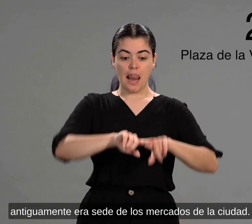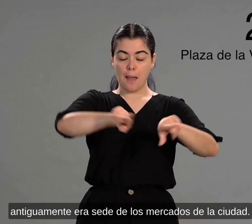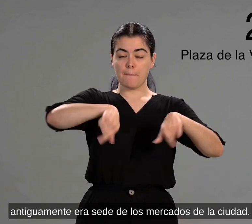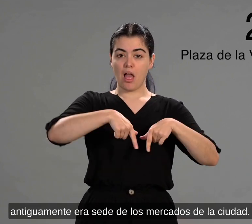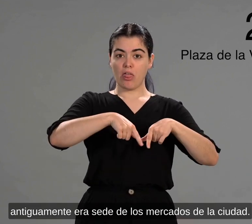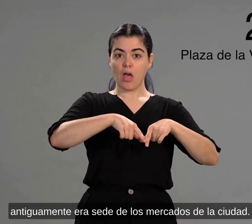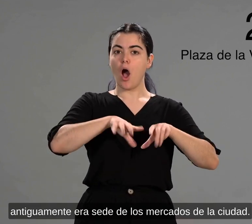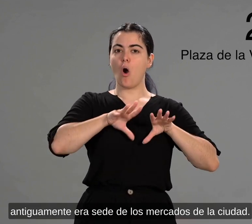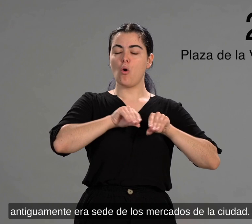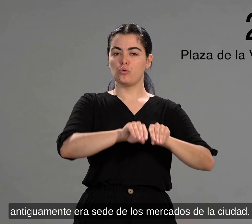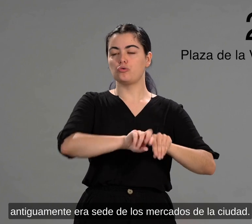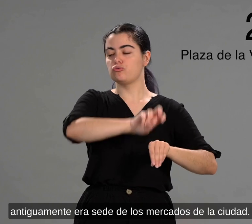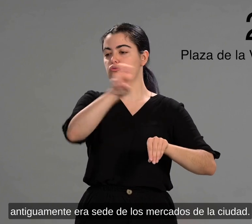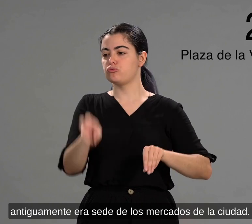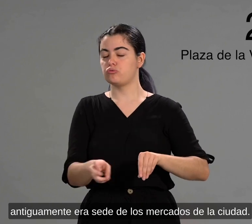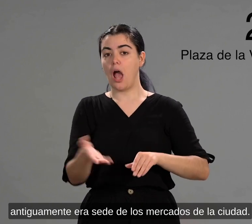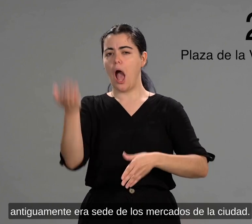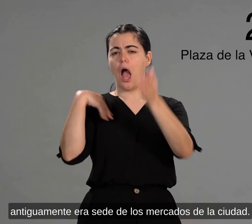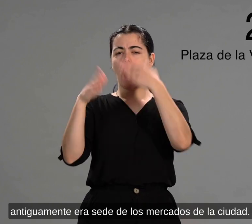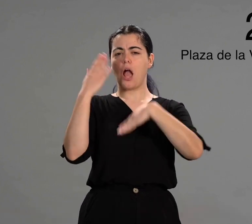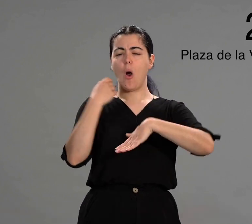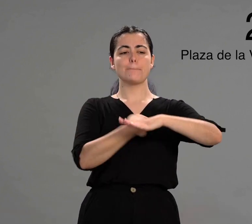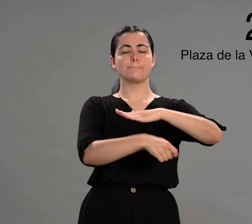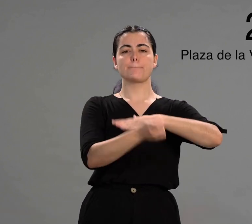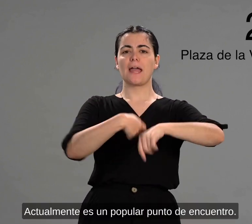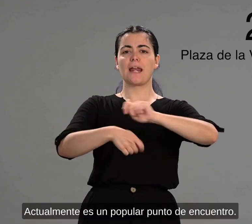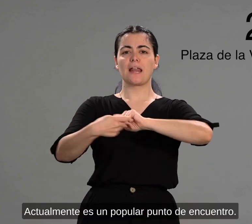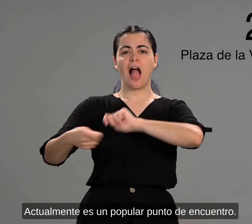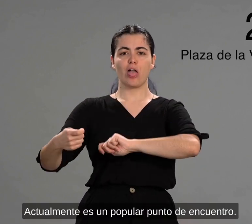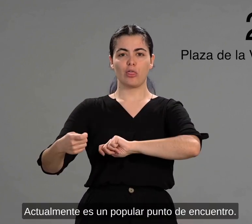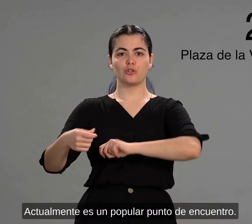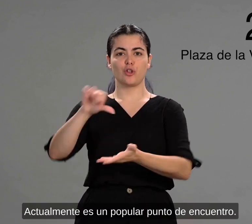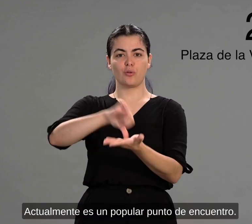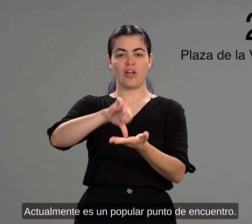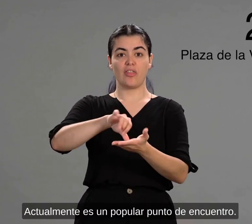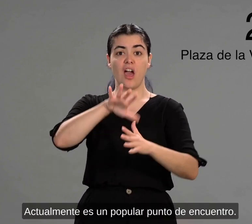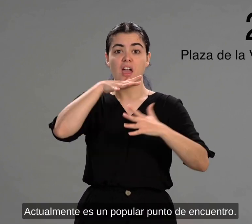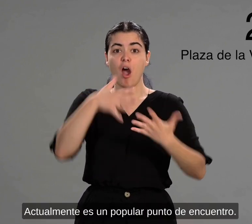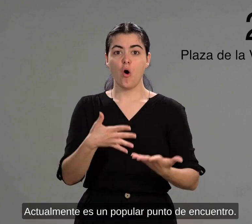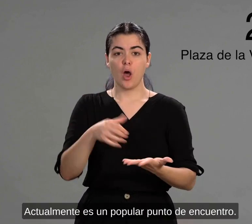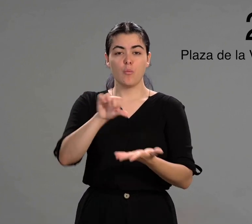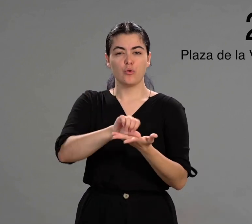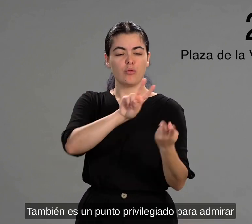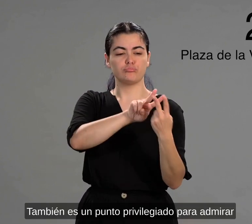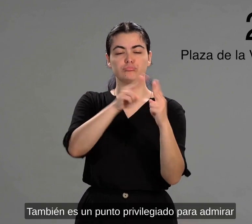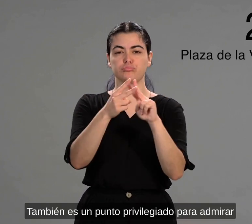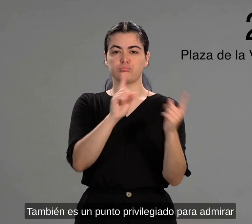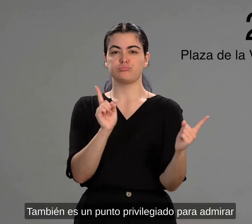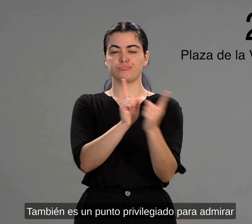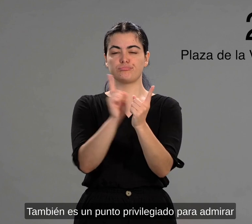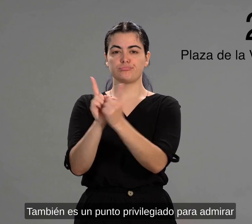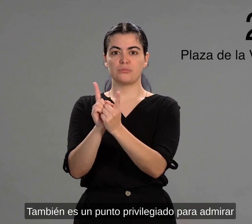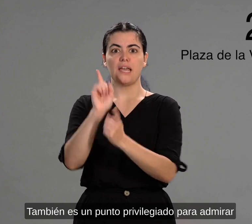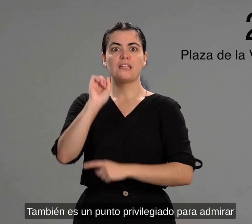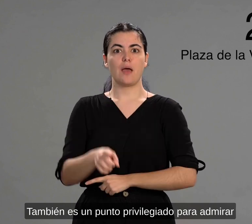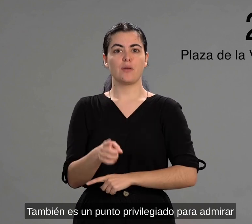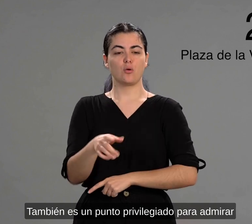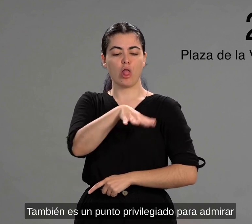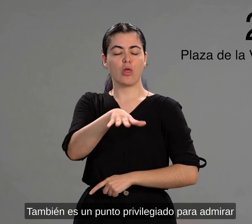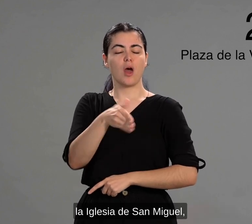antiguamente era sede de los mercados de la ciudad. Actualmente es un popular punto de encuentro. También es un punto privilegiado para admirar